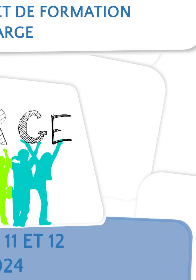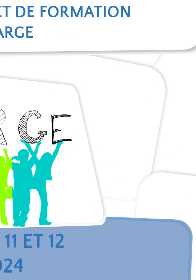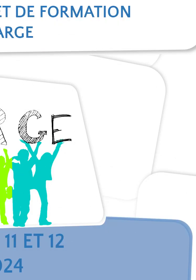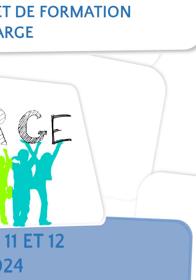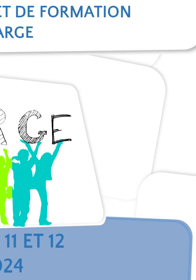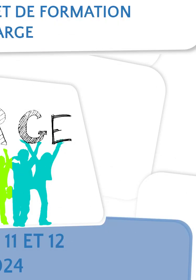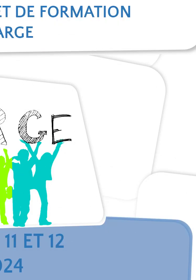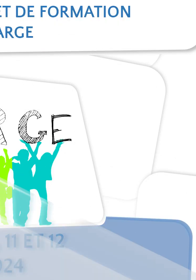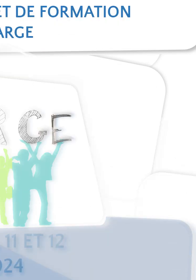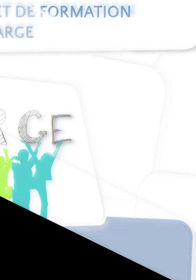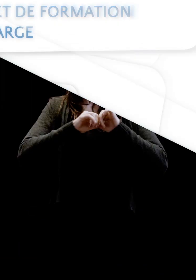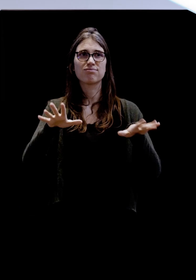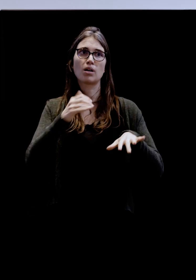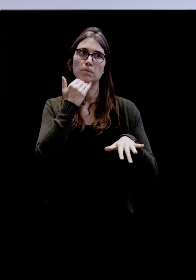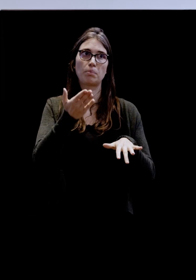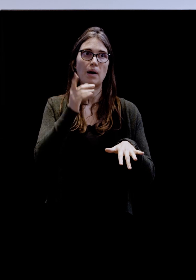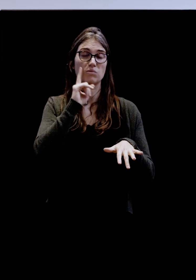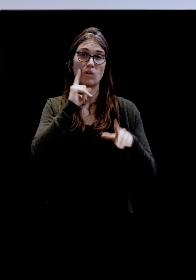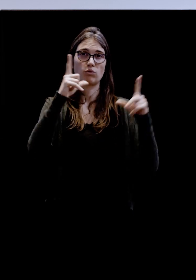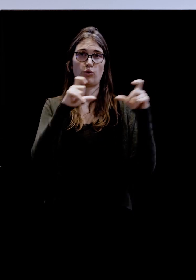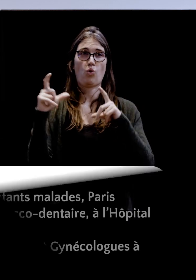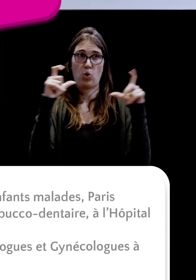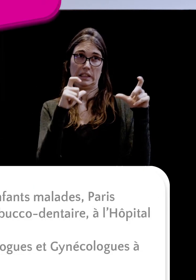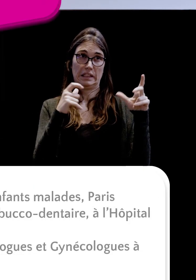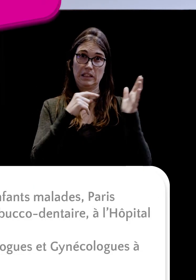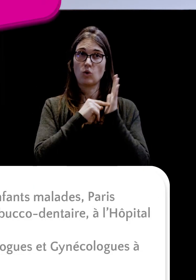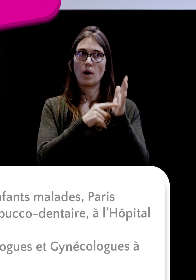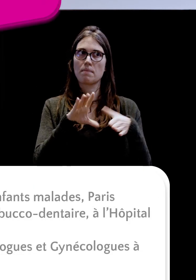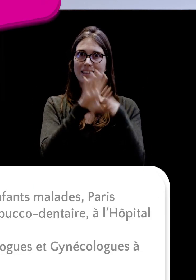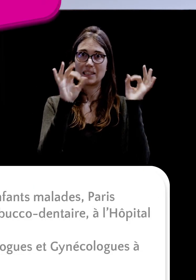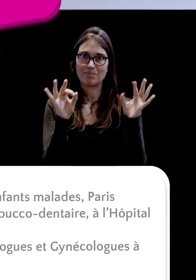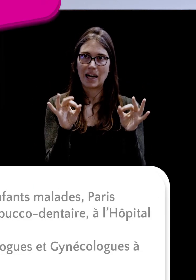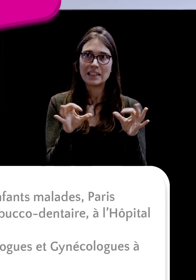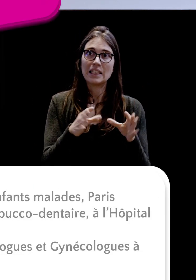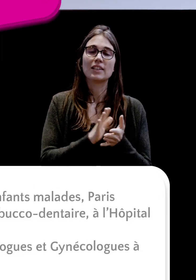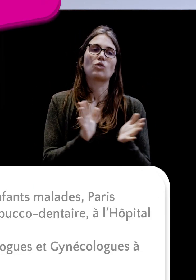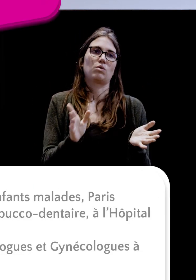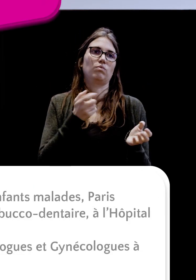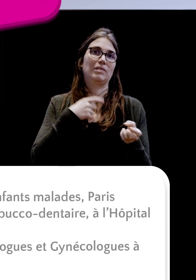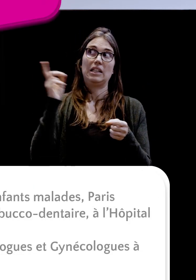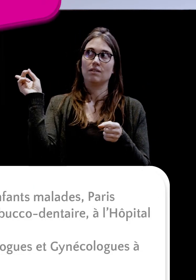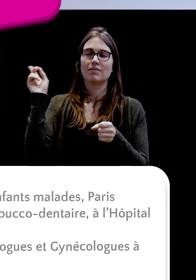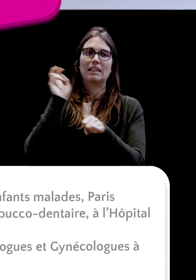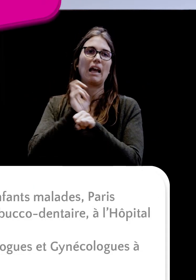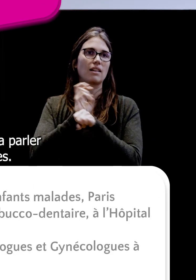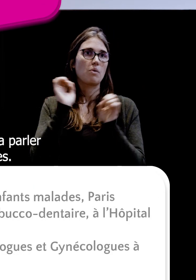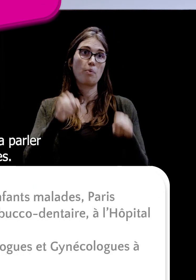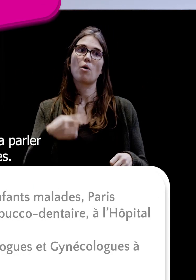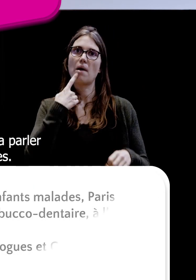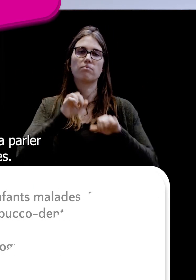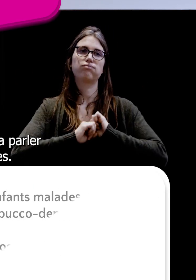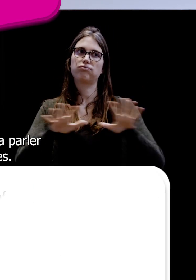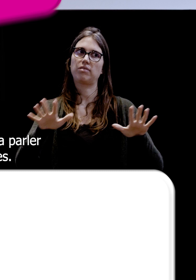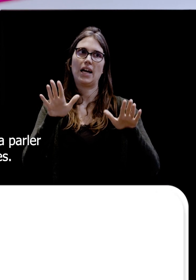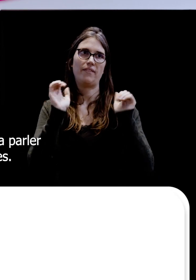un peu à la sauvage. Hein, donc, OK pour que vous ayez mes diapos, mais pour vous et pas pour mettre sur les réseaux sociaux. Merci beaucoup. Voilà, aujourd'hui,